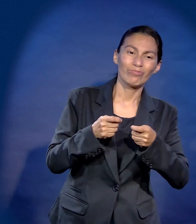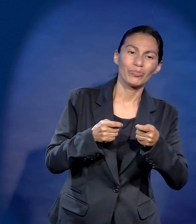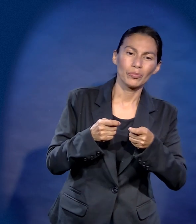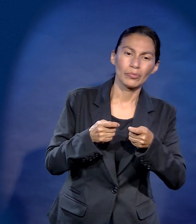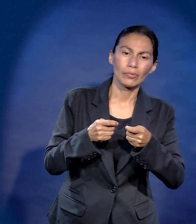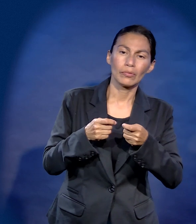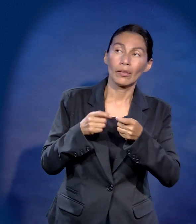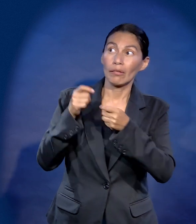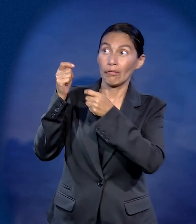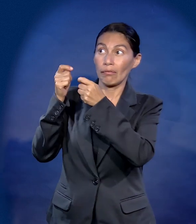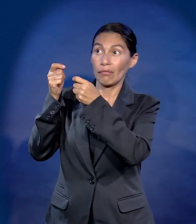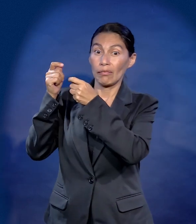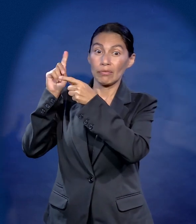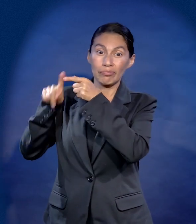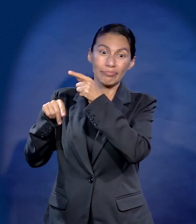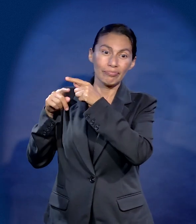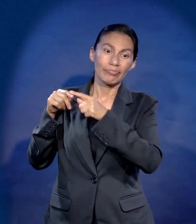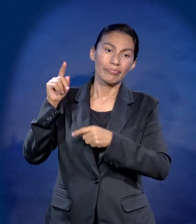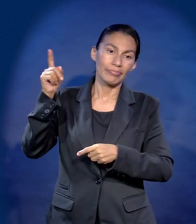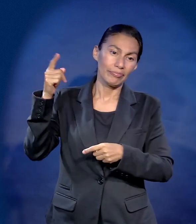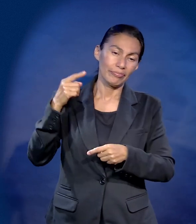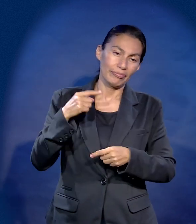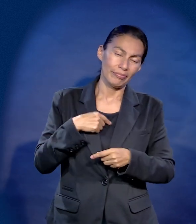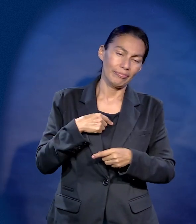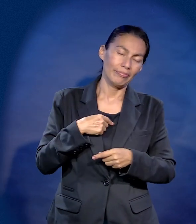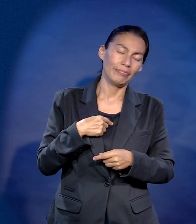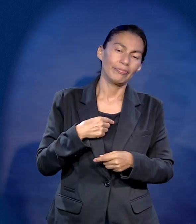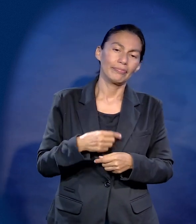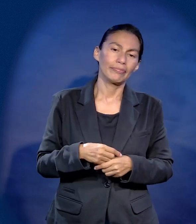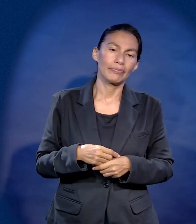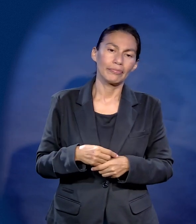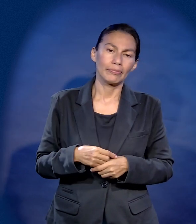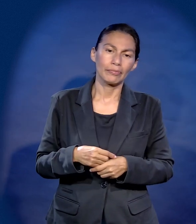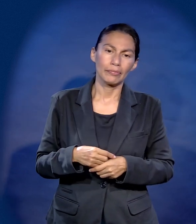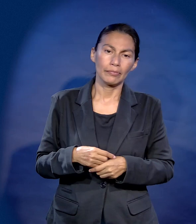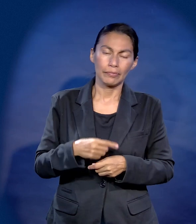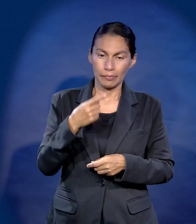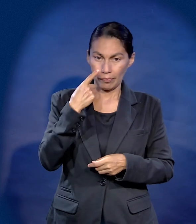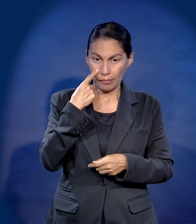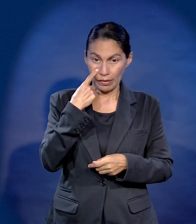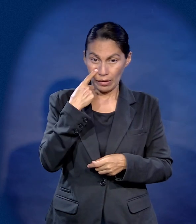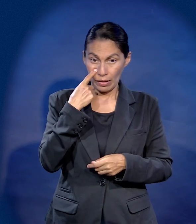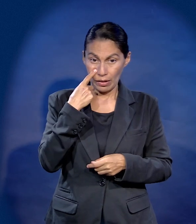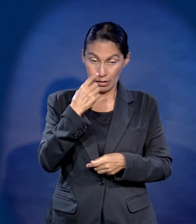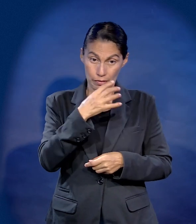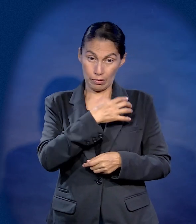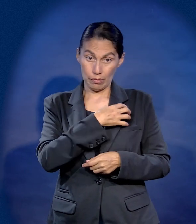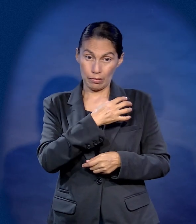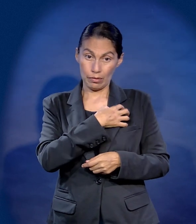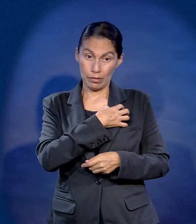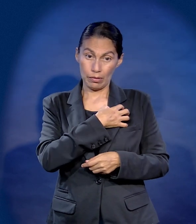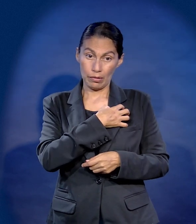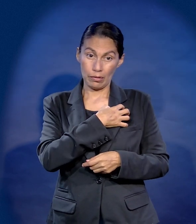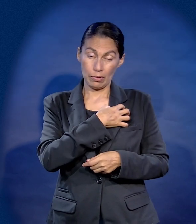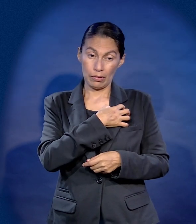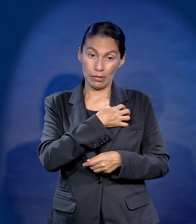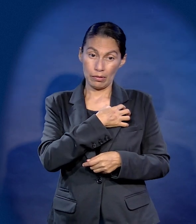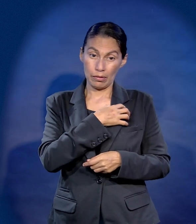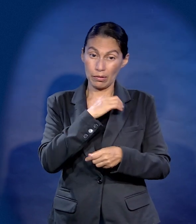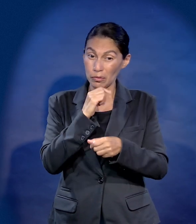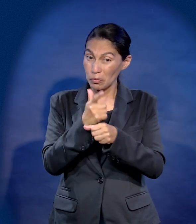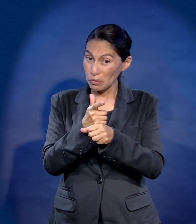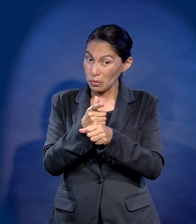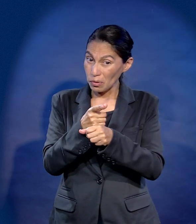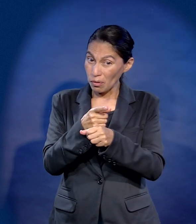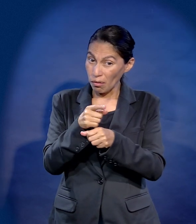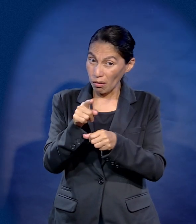El otro secreto interesante estaba en la alarma del piloto automático. El capitán Kudrinsky nunca se percató